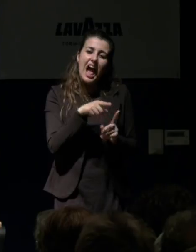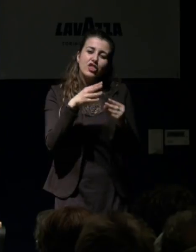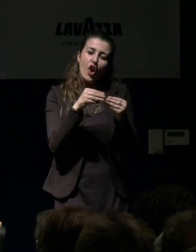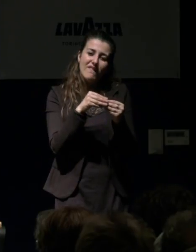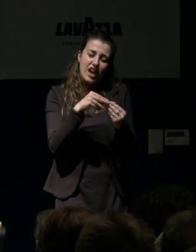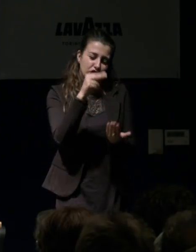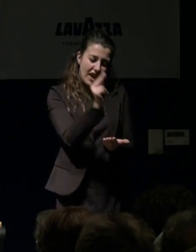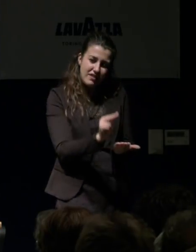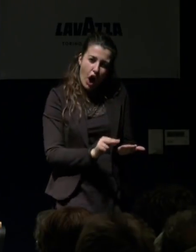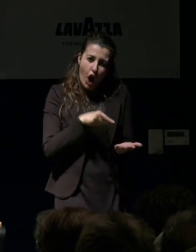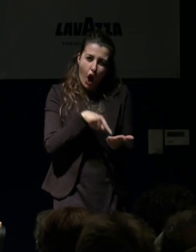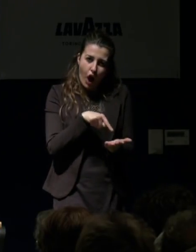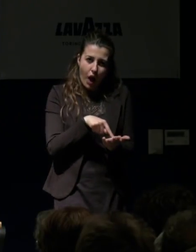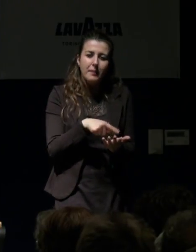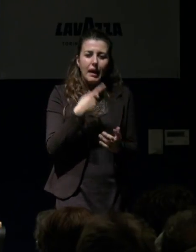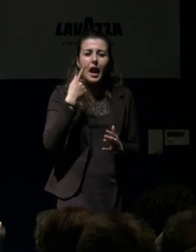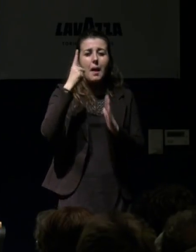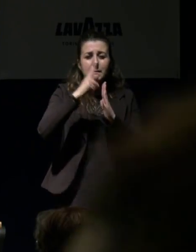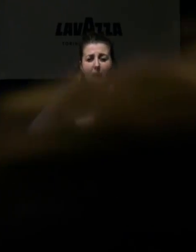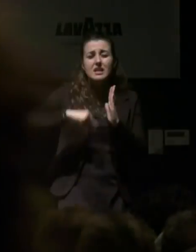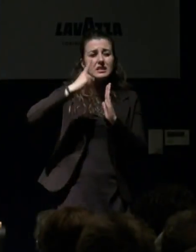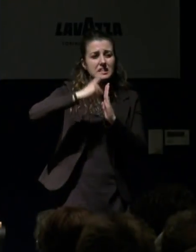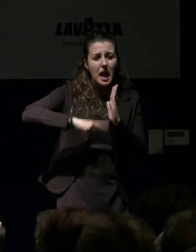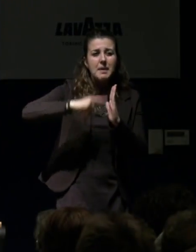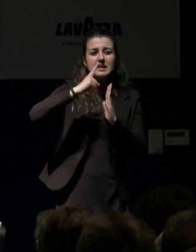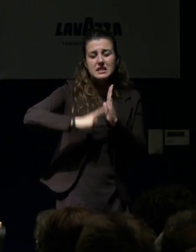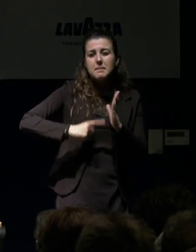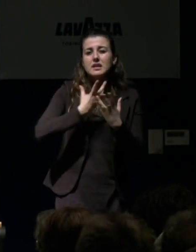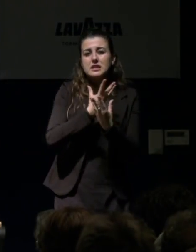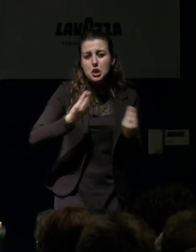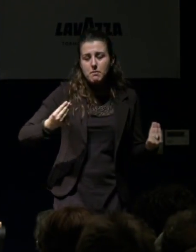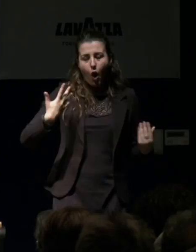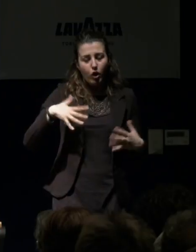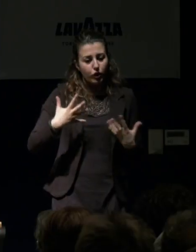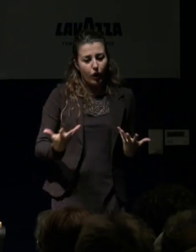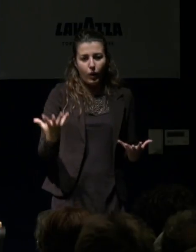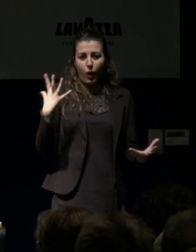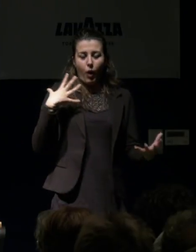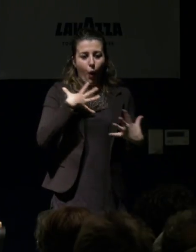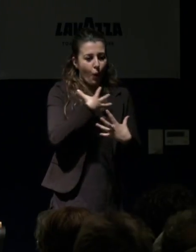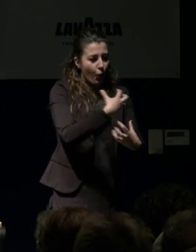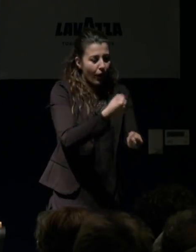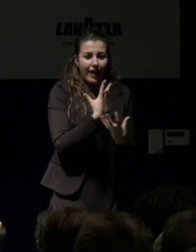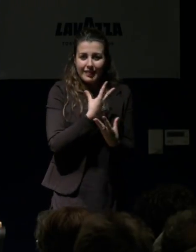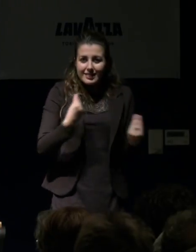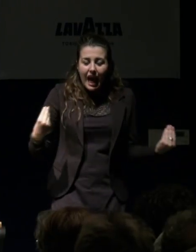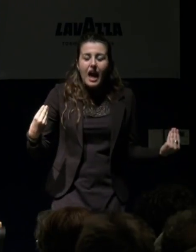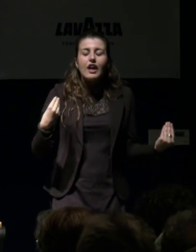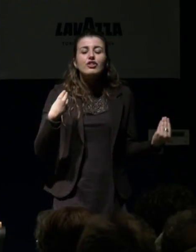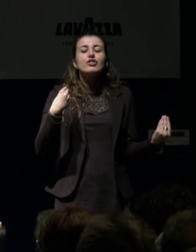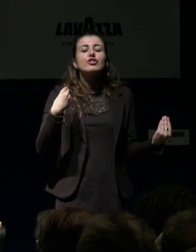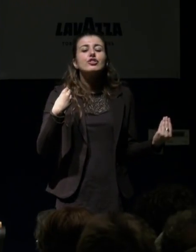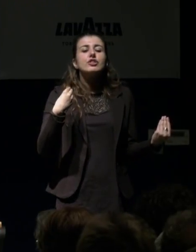era una cosa è stato sono stati dei mesi totalizzanti alessandro aveva questa